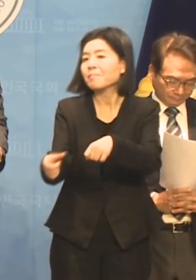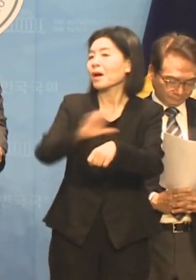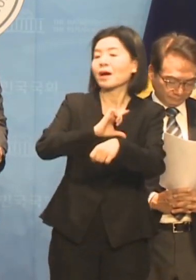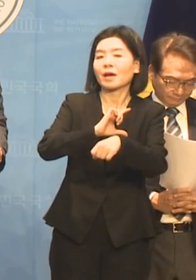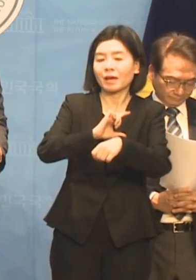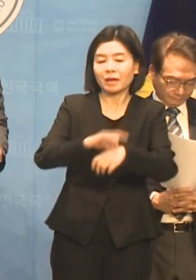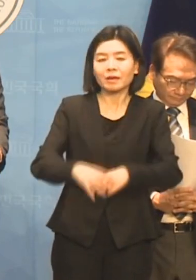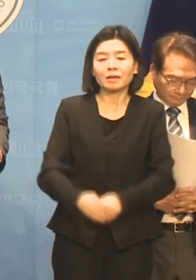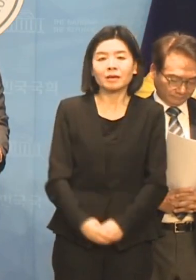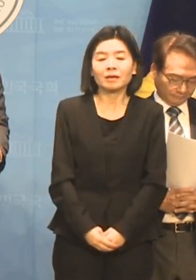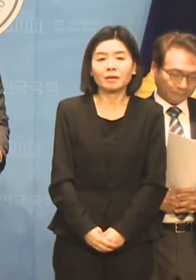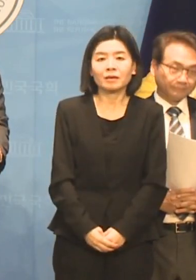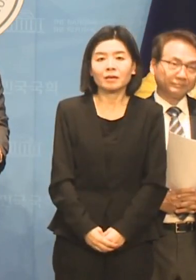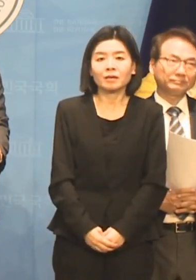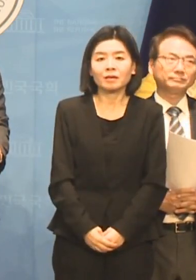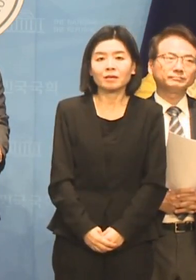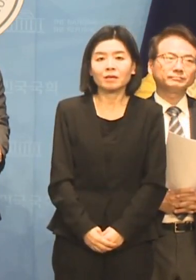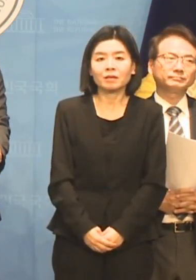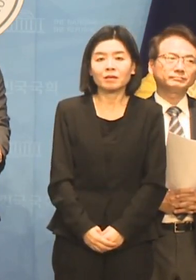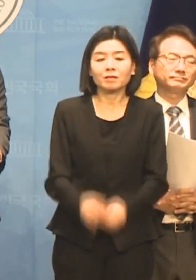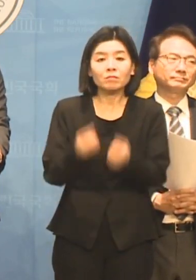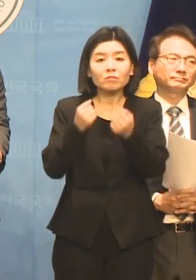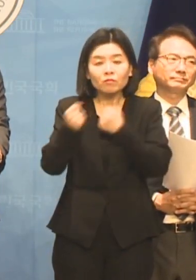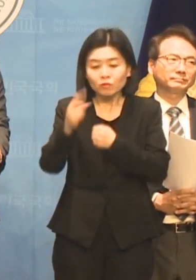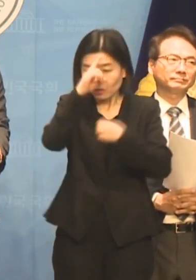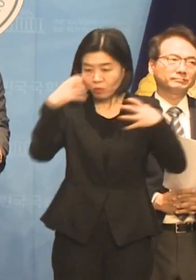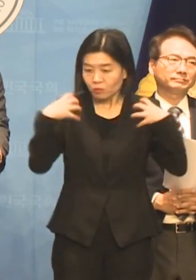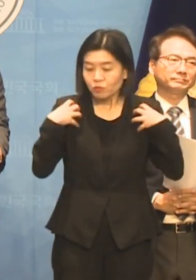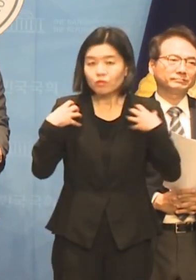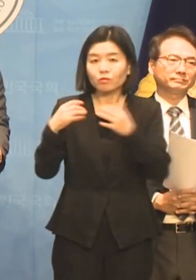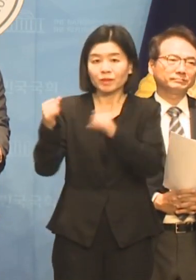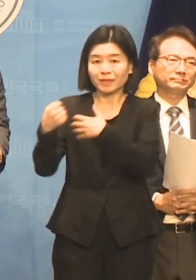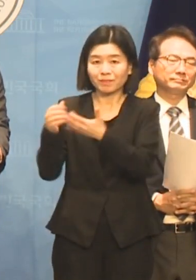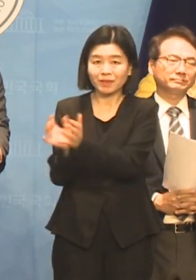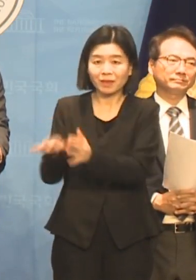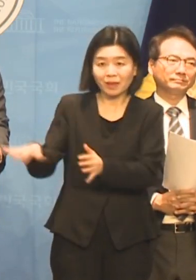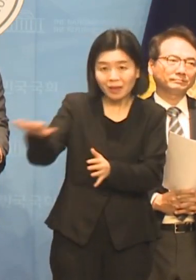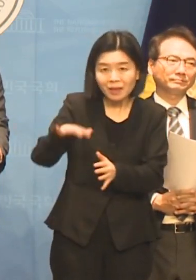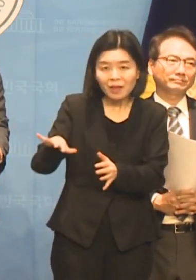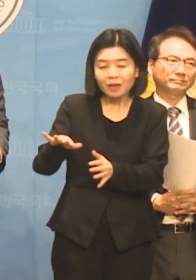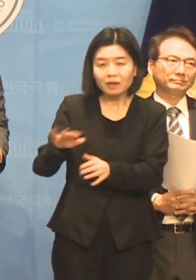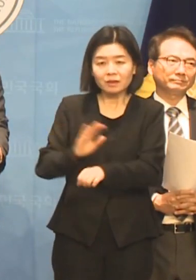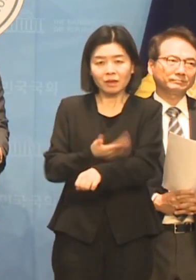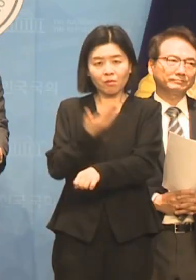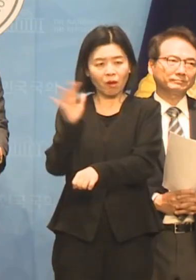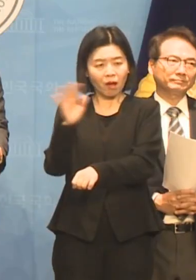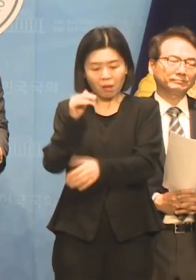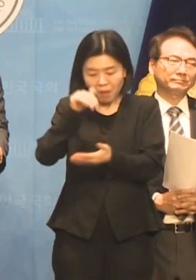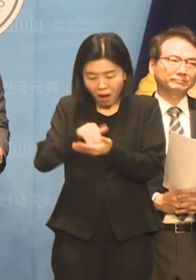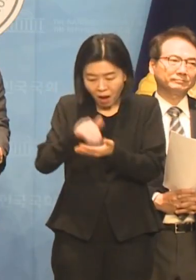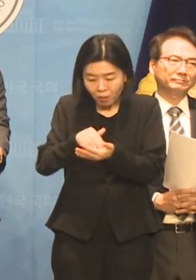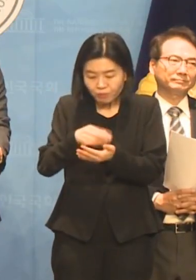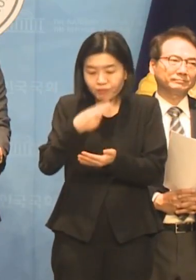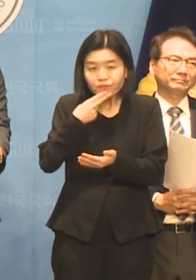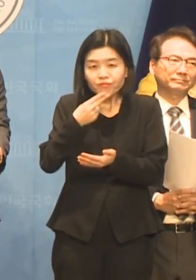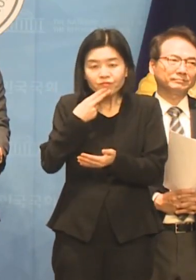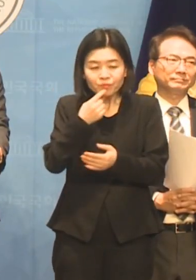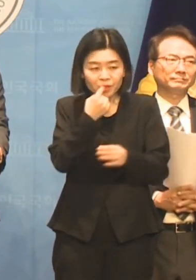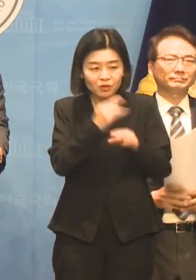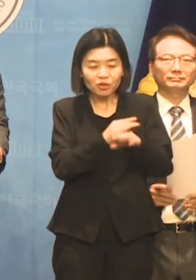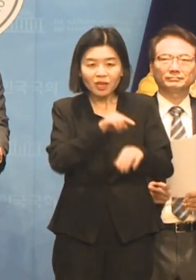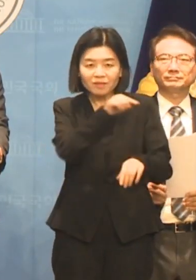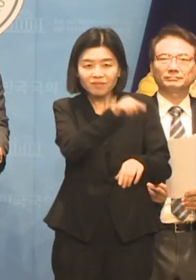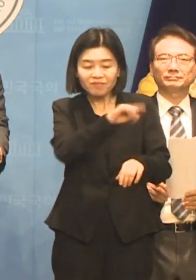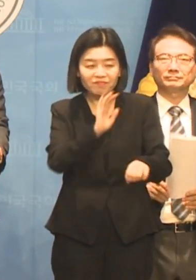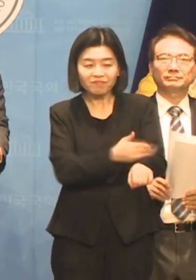놓쳤습니다. 그럼에도 불구하고 정부와 여당은 자기 잘못에 대한 반성 없이 민주당 탓을